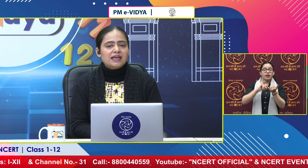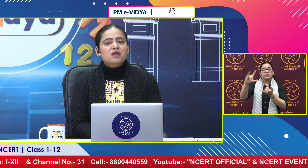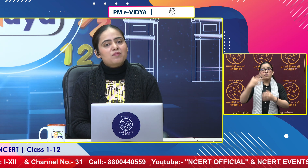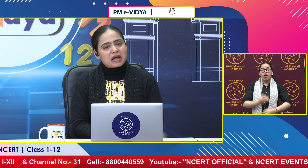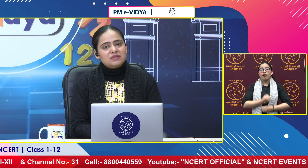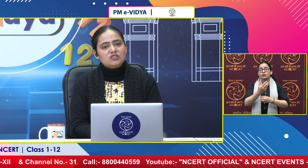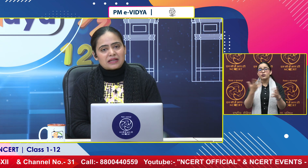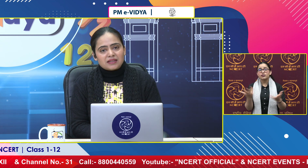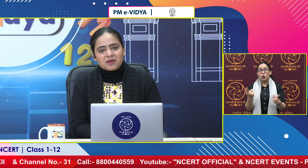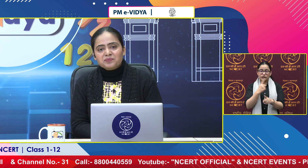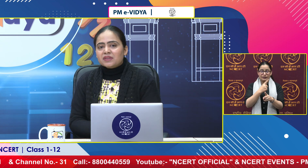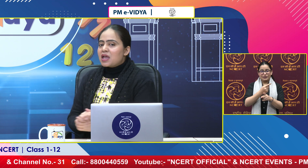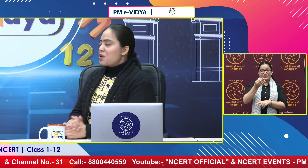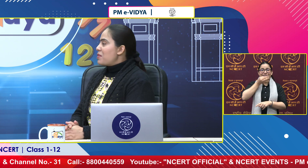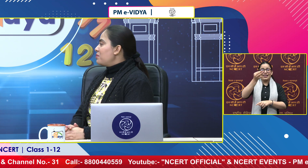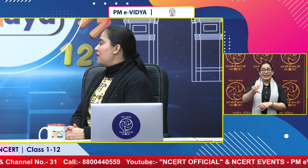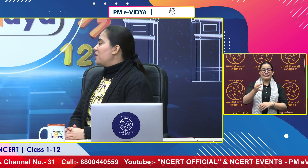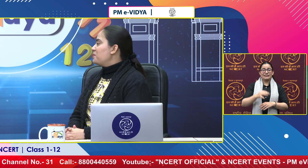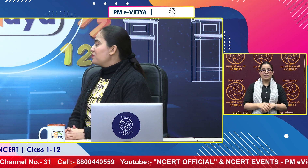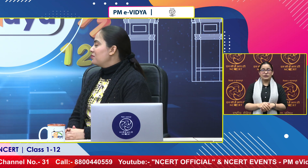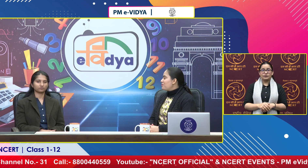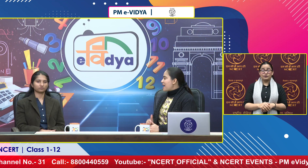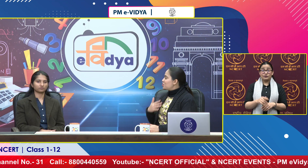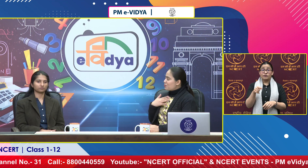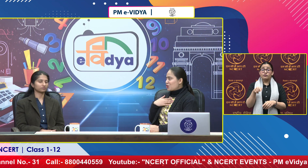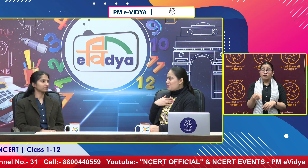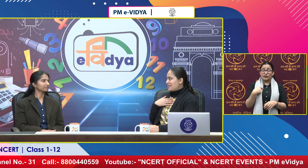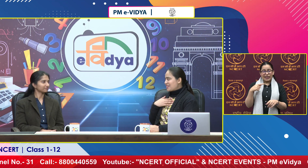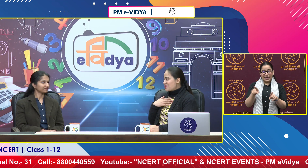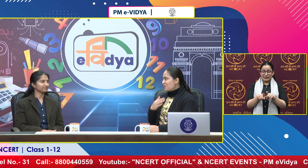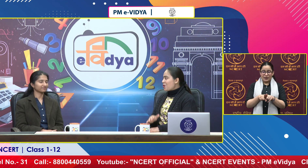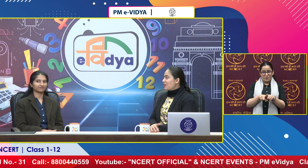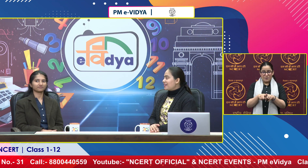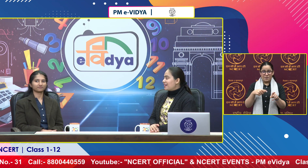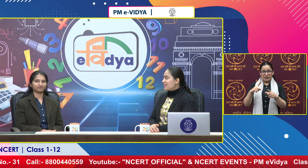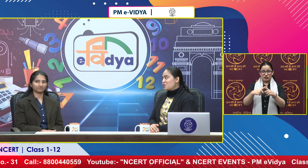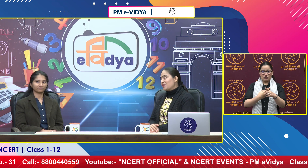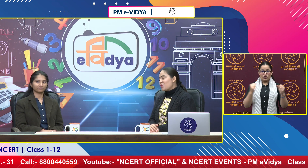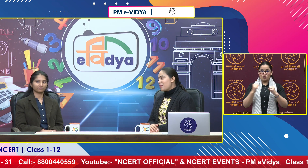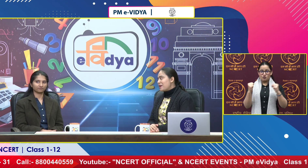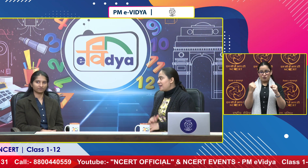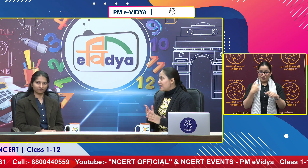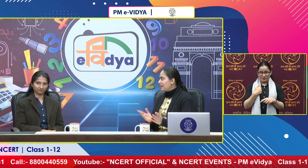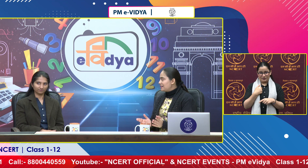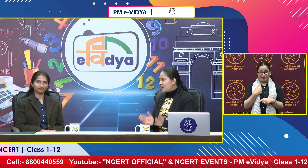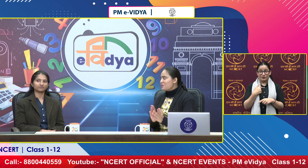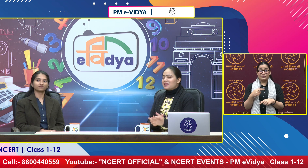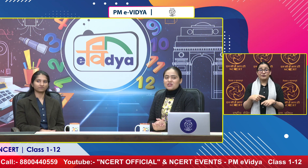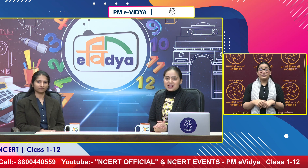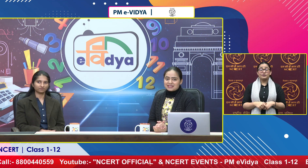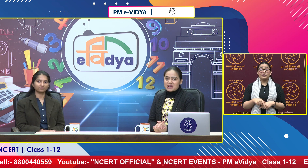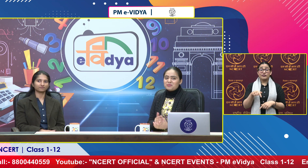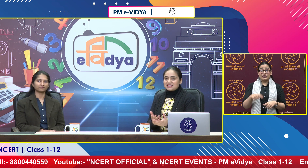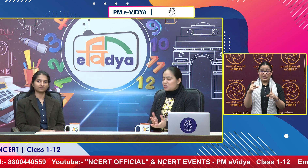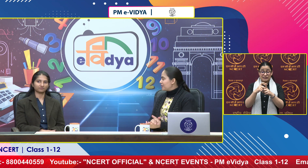यूज़ करेंगे, मैम से जानते हैं। मैम, मैं जम्मू कश्मीर से हूँ और इस वक्त तो हम बैठे हैं दिल्ली